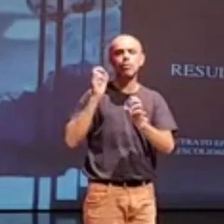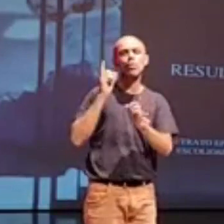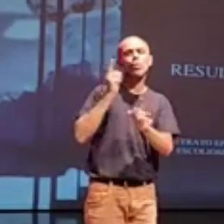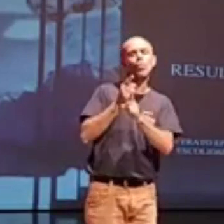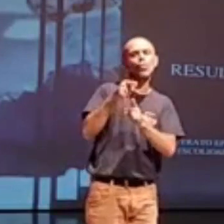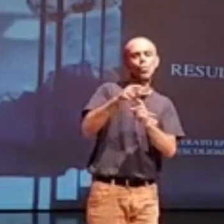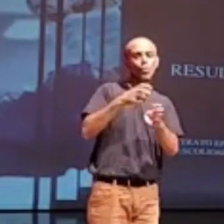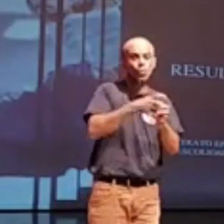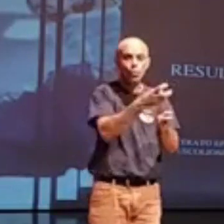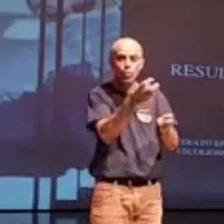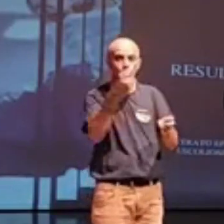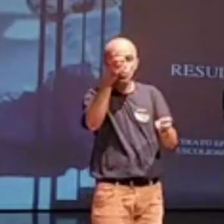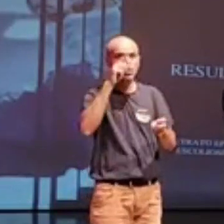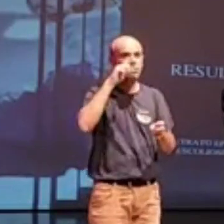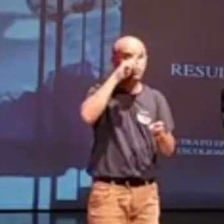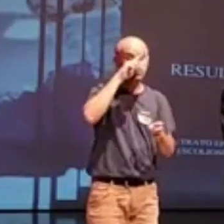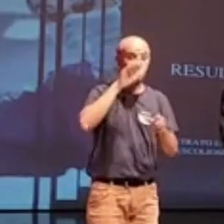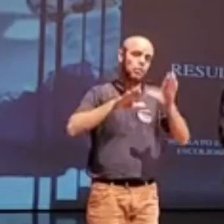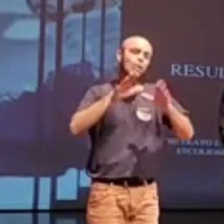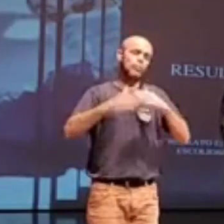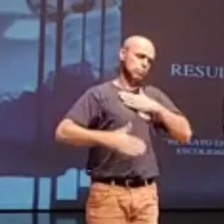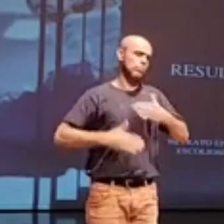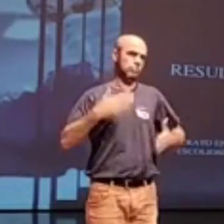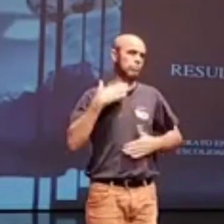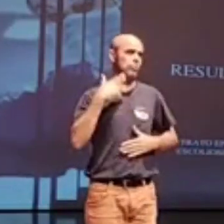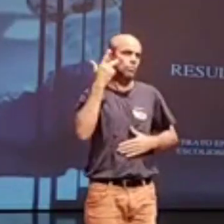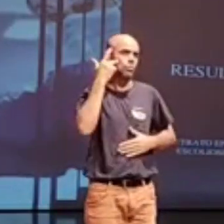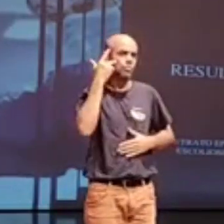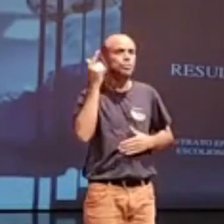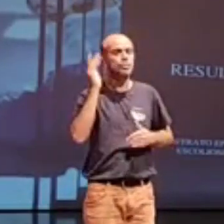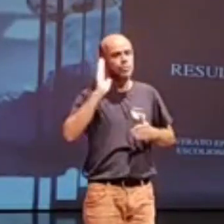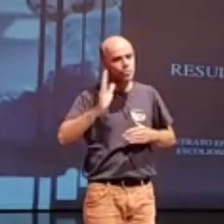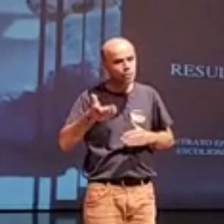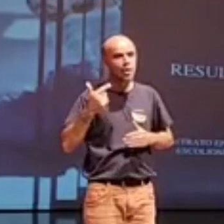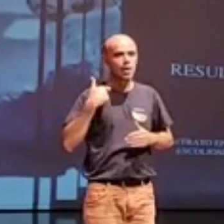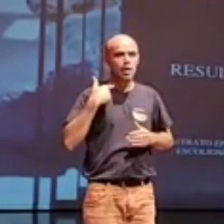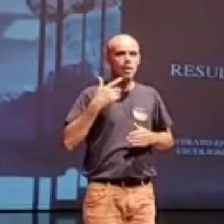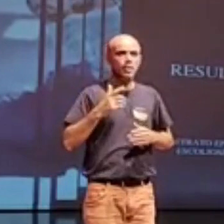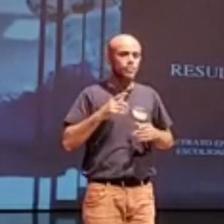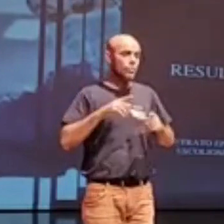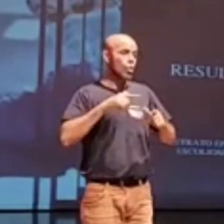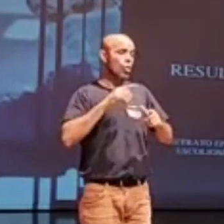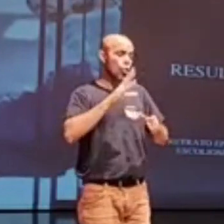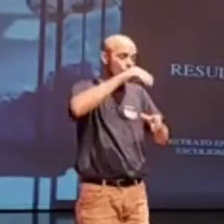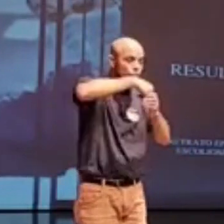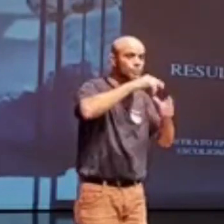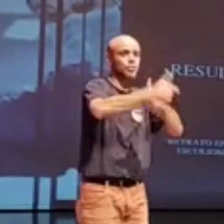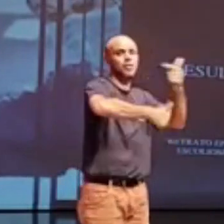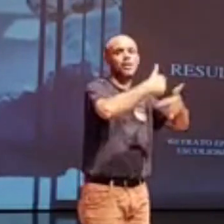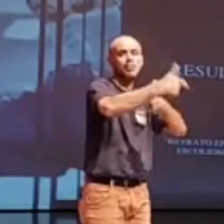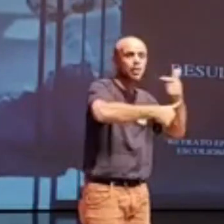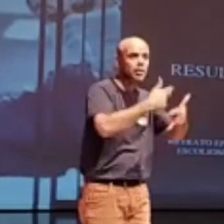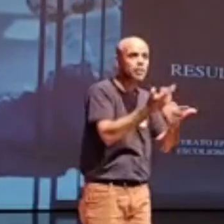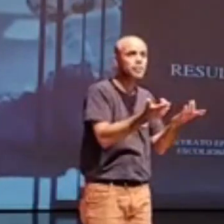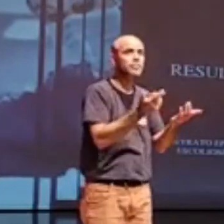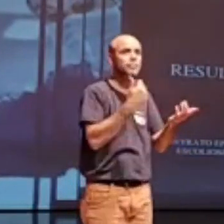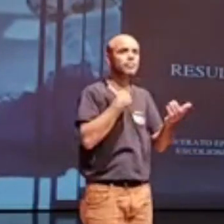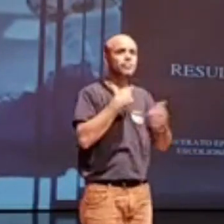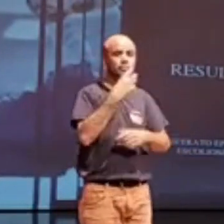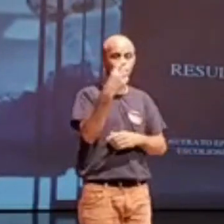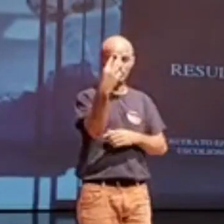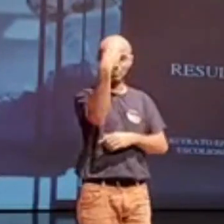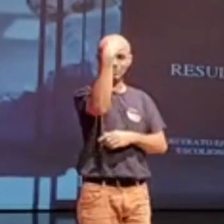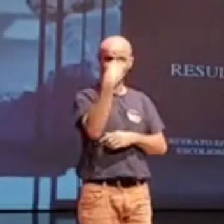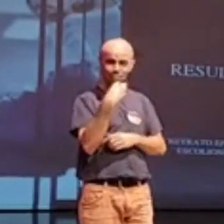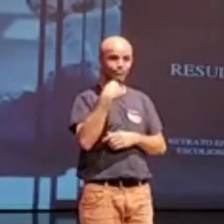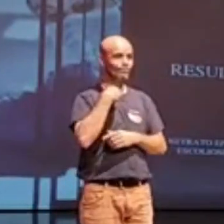muito graves, além de ter um problema estético, né? Mostraram que são pacientes que tinham problemas ocupacionais, problemas de autoimagem muito